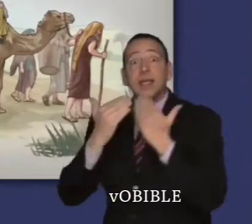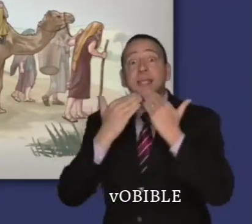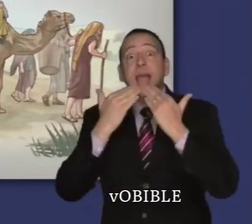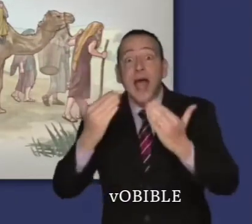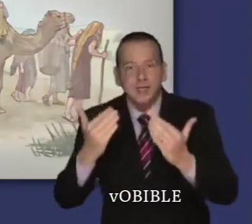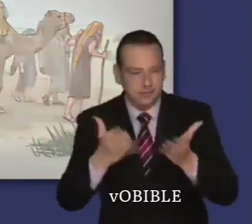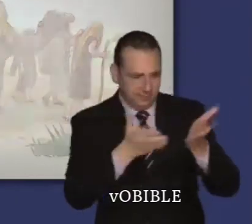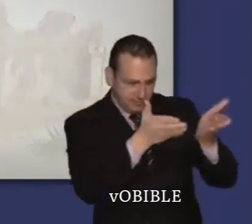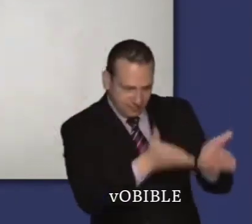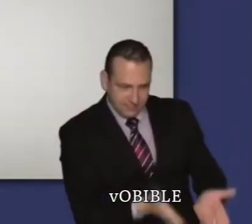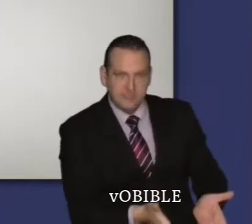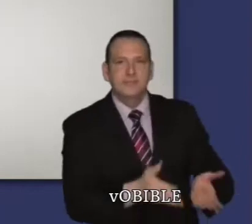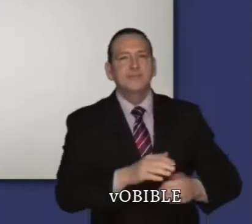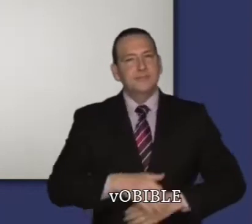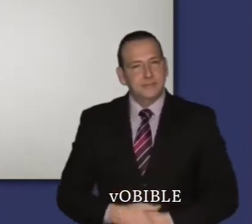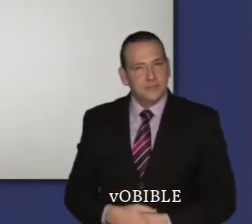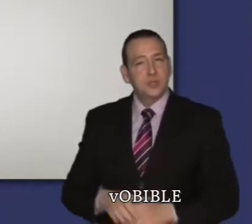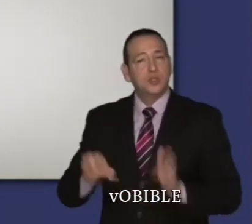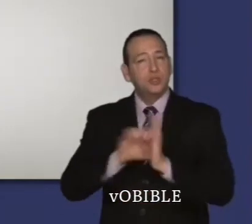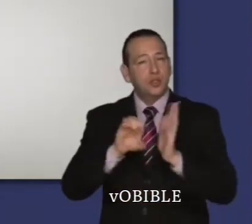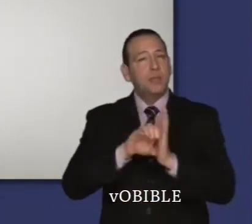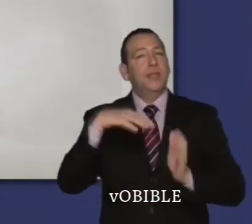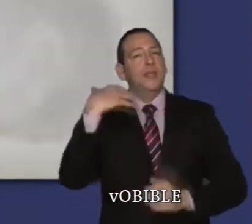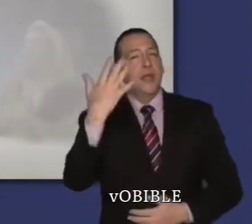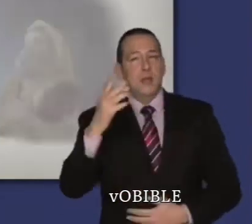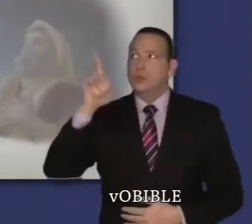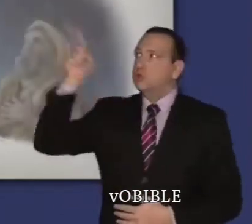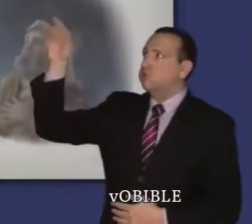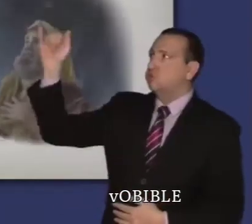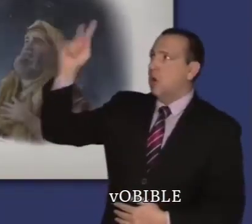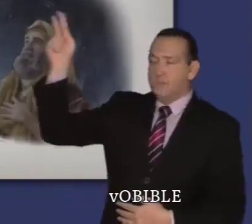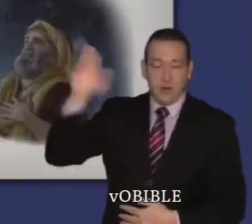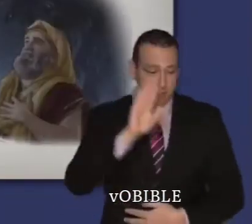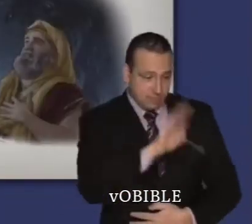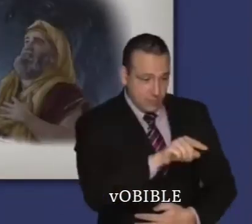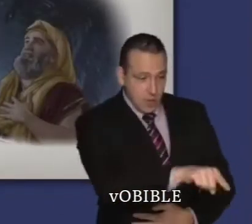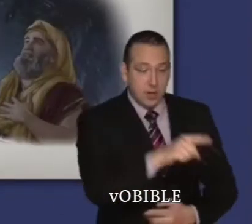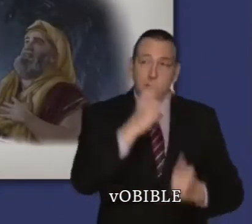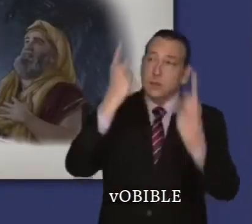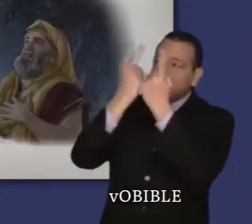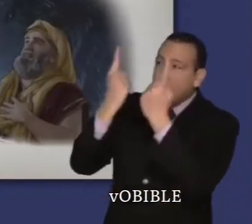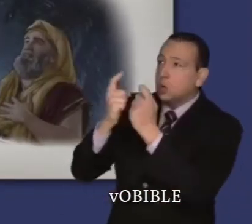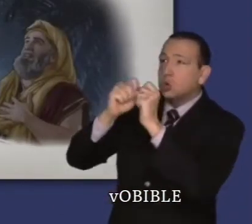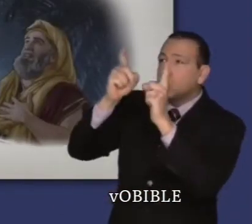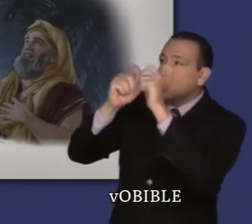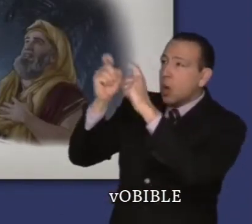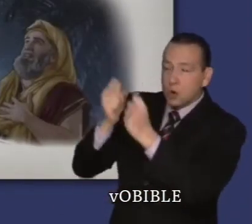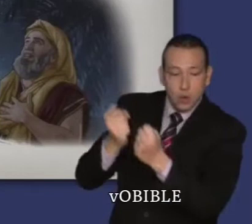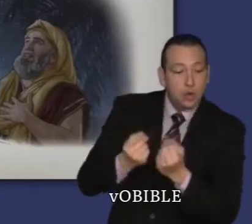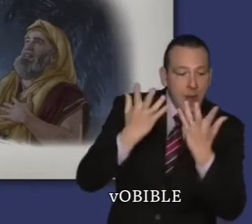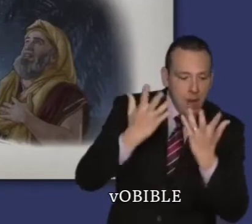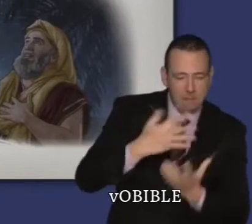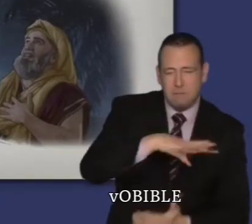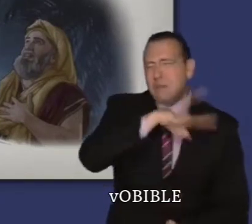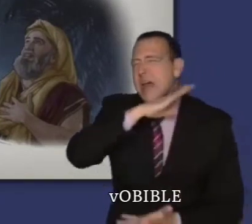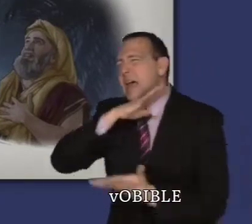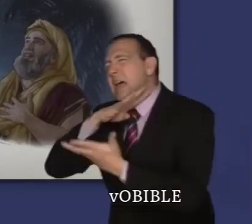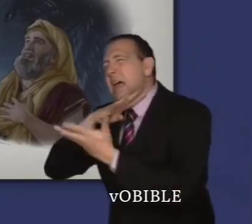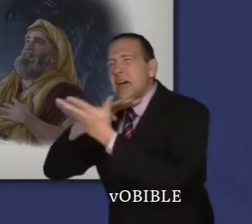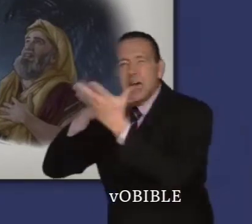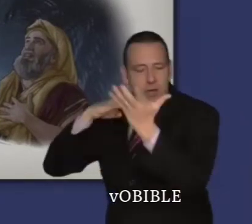bénies. Dans le chapitre 15, Jéhovah dit à Abram, « Regarde vers le ciel et compte les étoiles si tu le